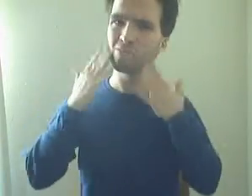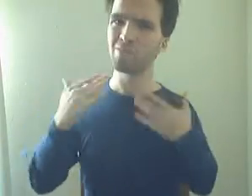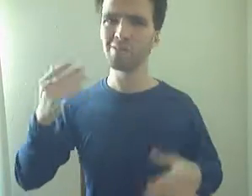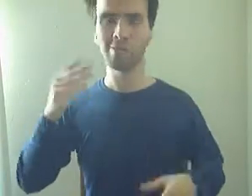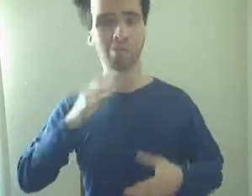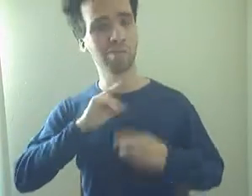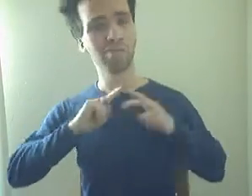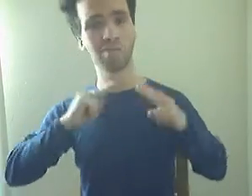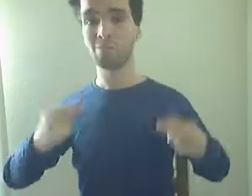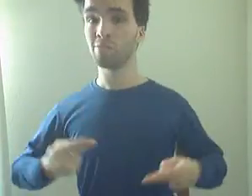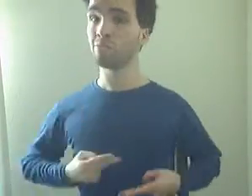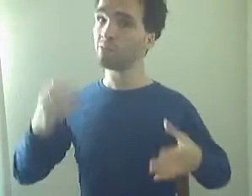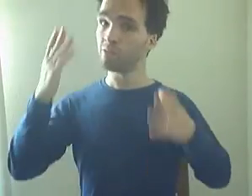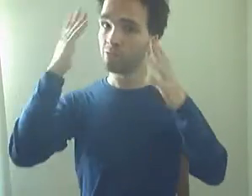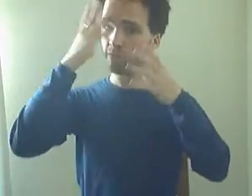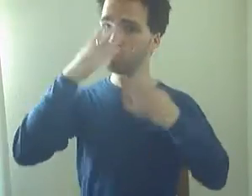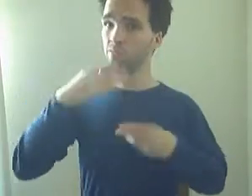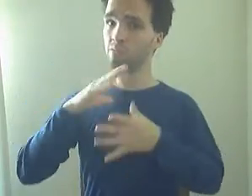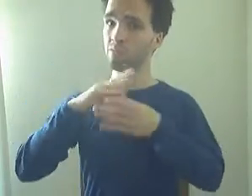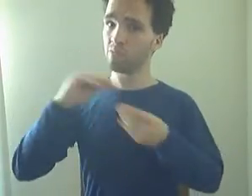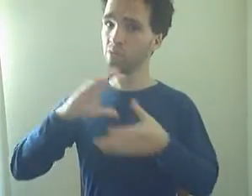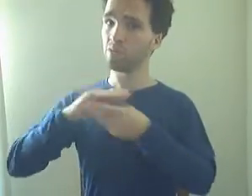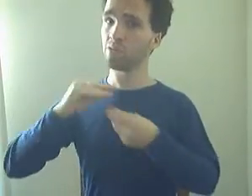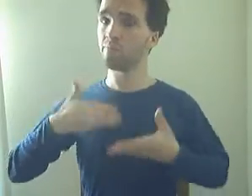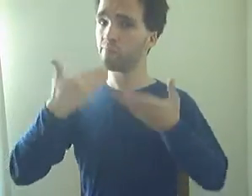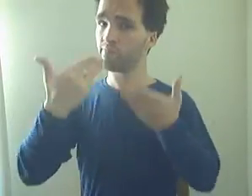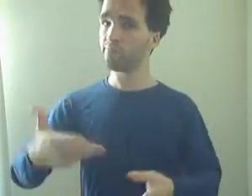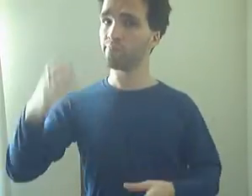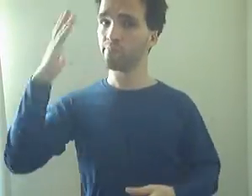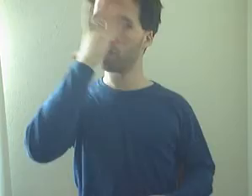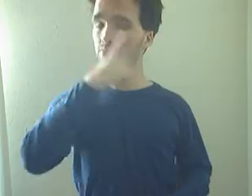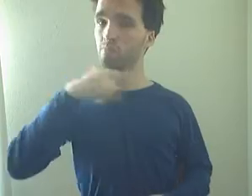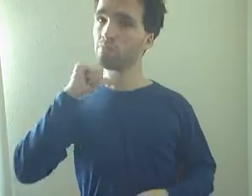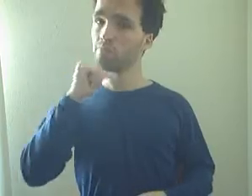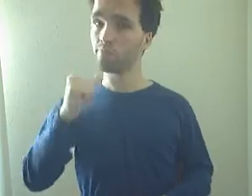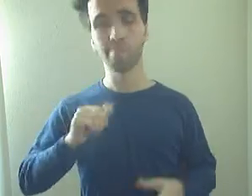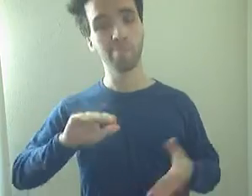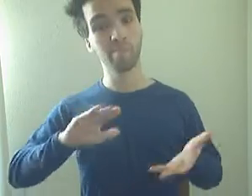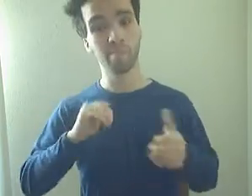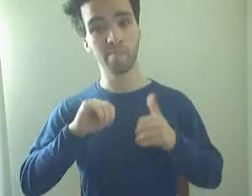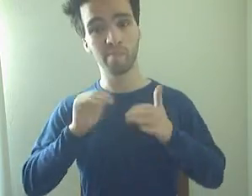Alors voilà petite histoire de l'être humain. C'est pas joli joli et je connais pas la fin.